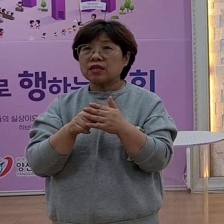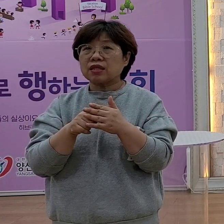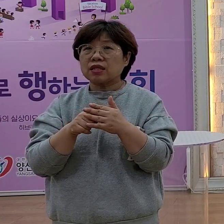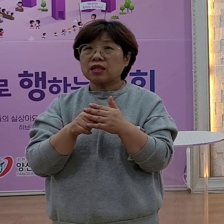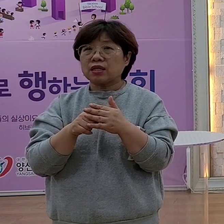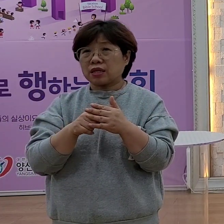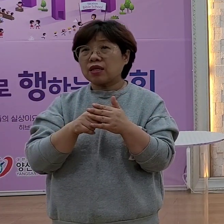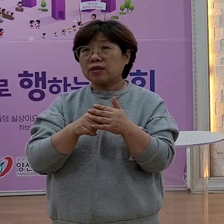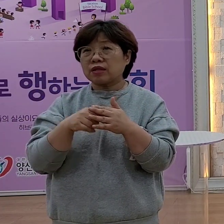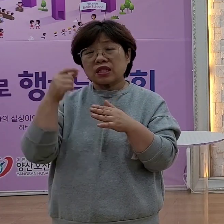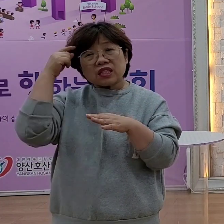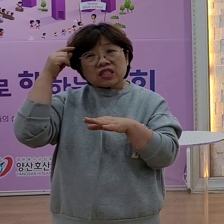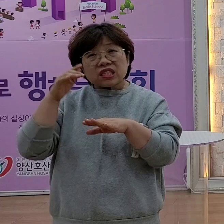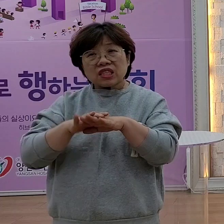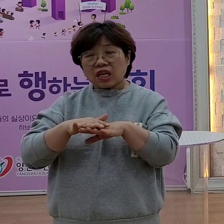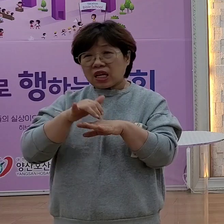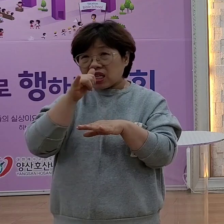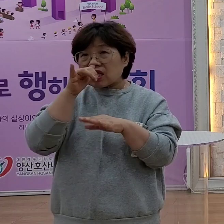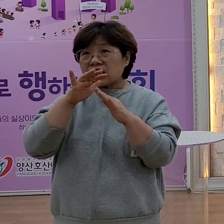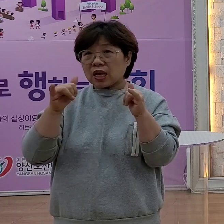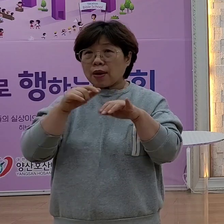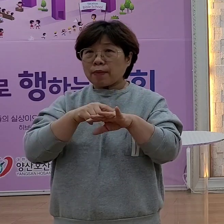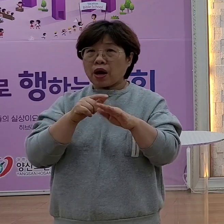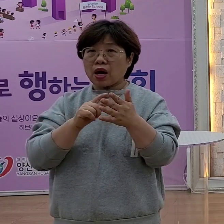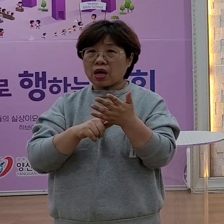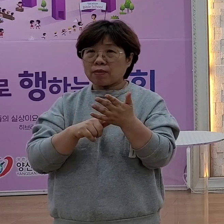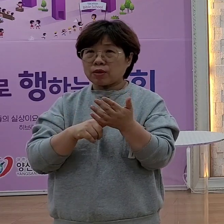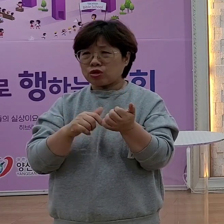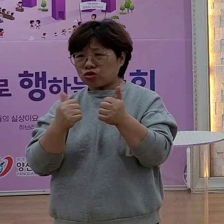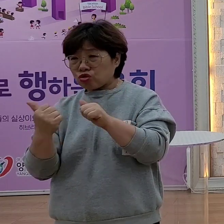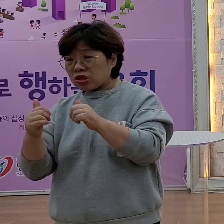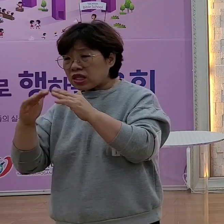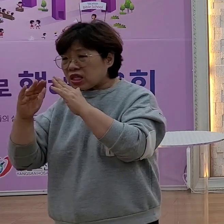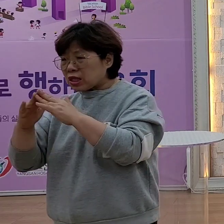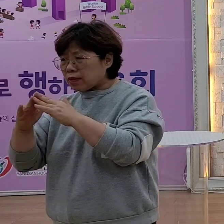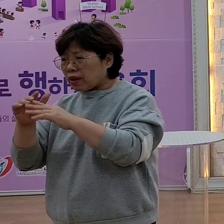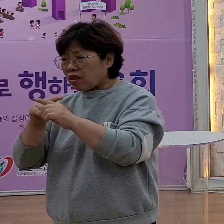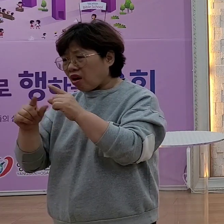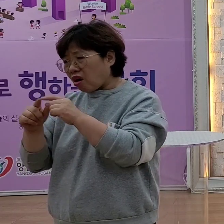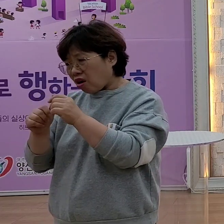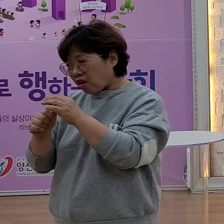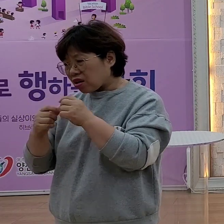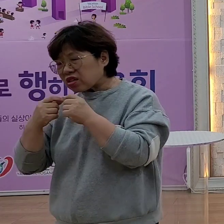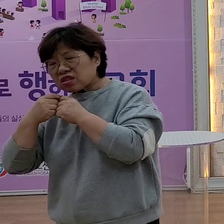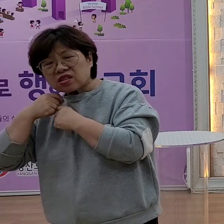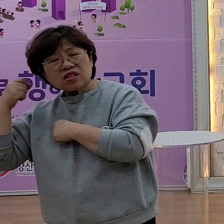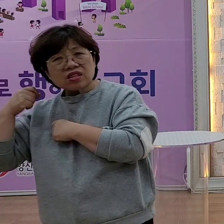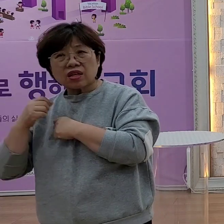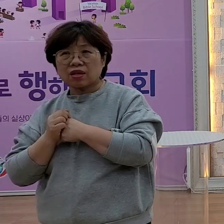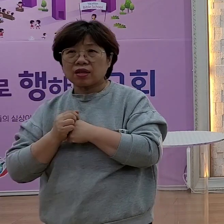있다. 지혜자의 마음은 초상집에 있다. 이 말이